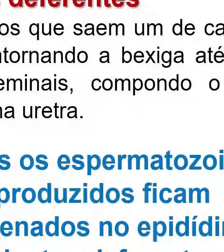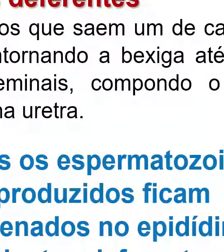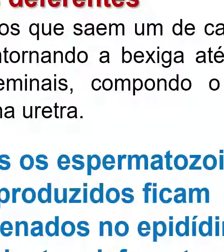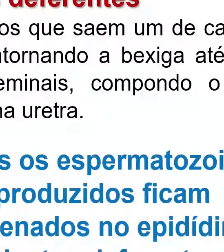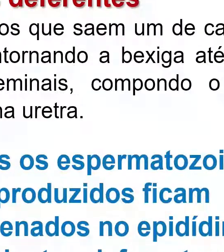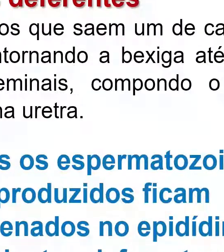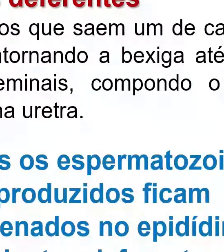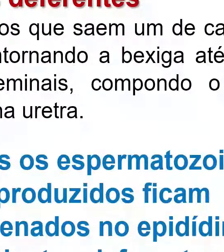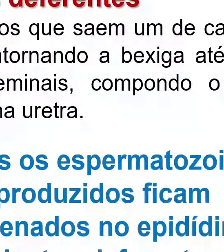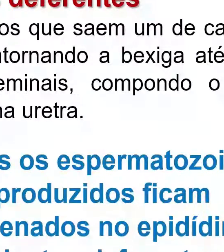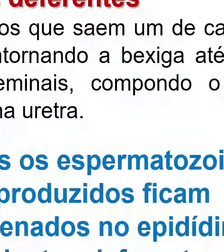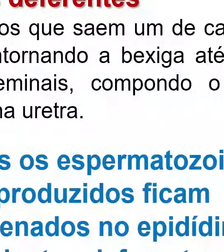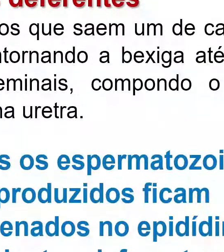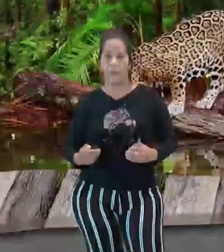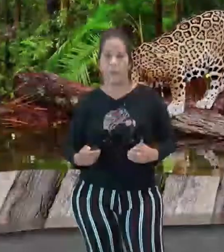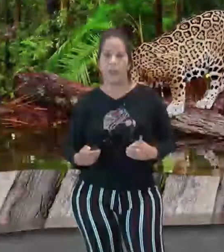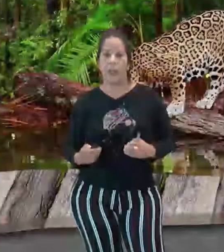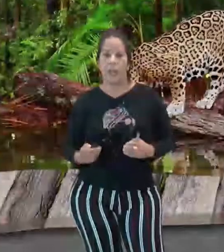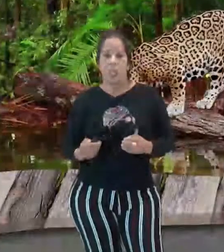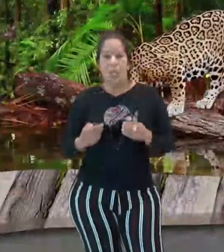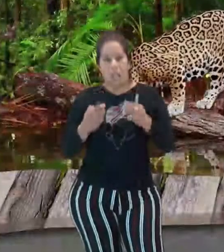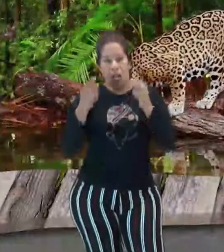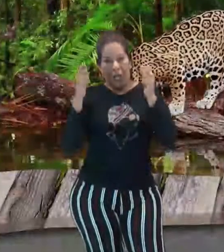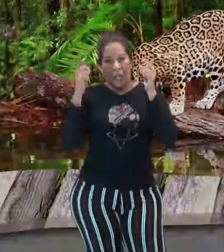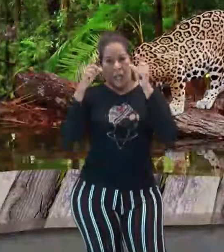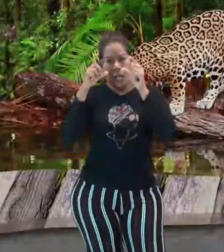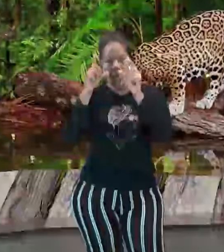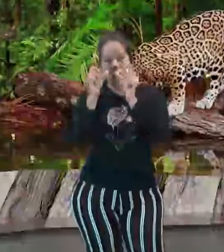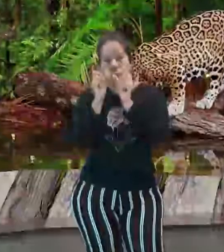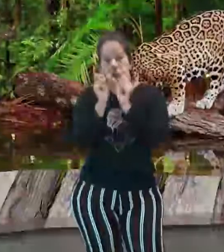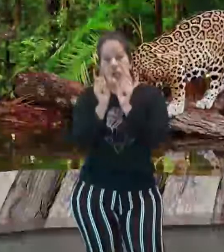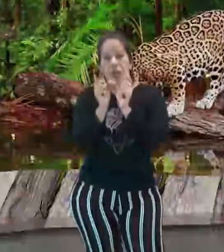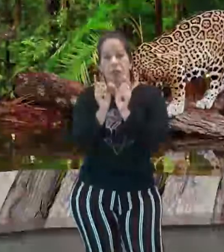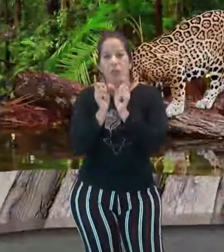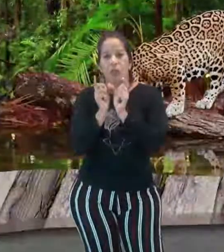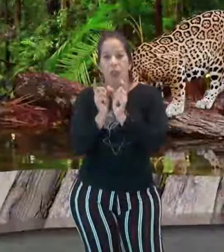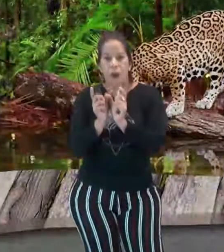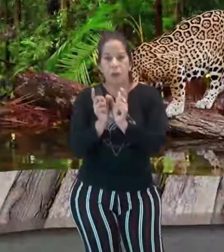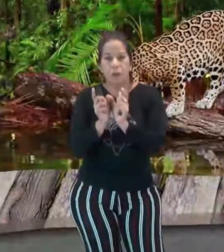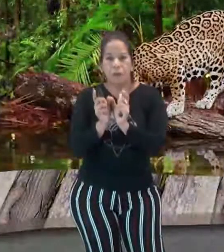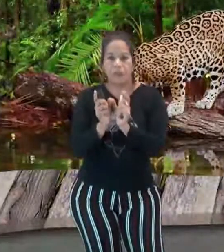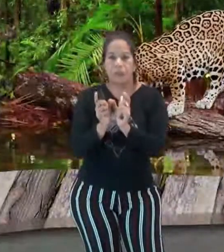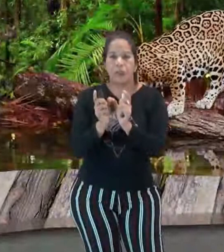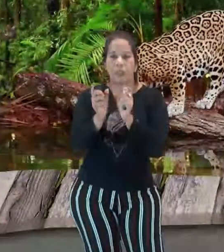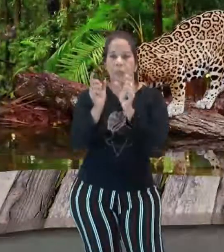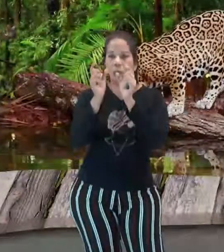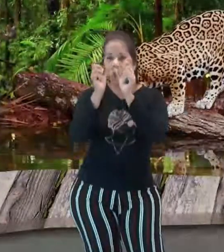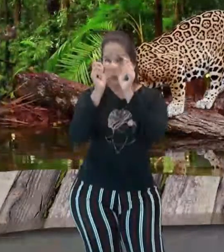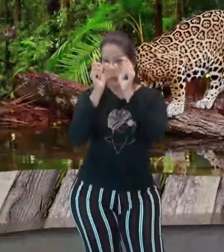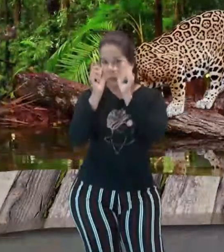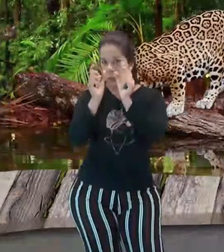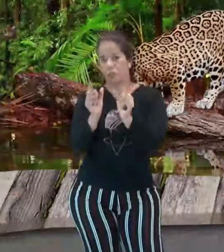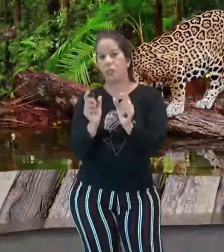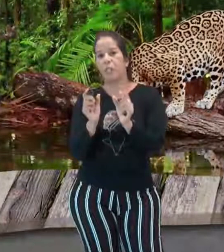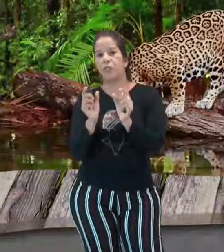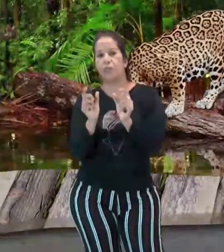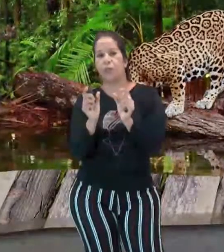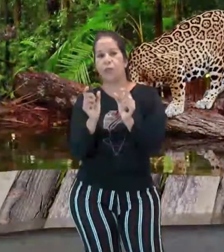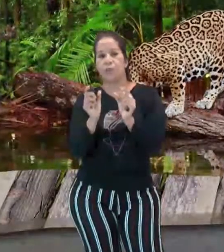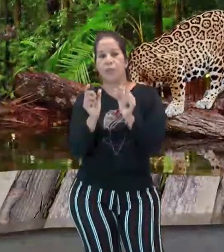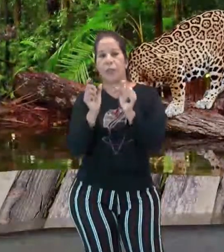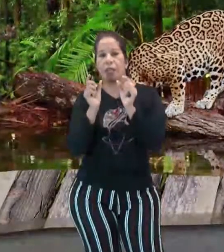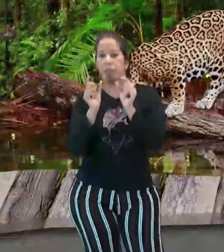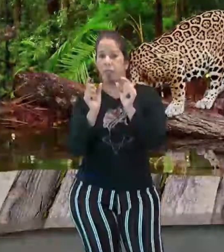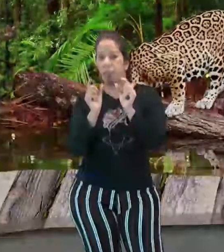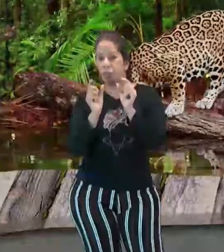serem eliminados na ejaculação. Então, olha aqui. Lá dentro do saquinho escrotal, você tem os